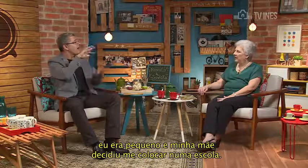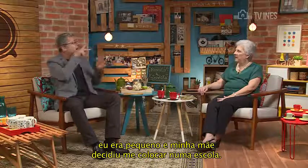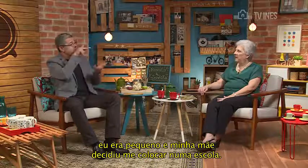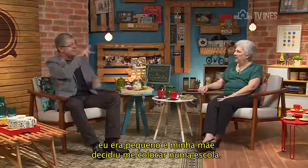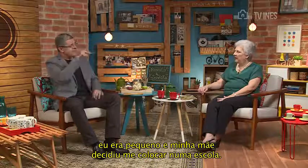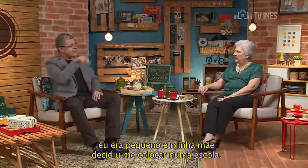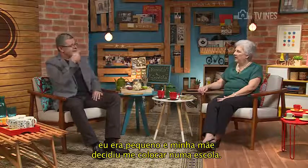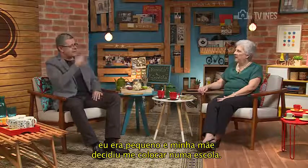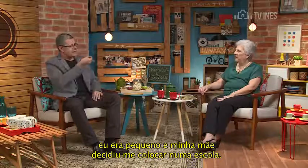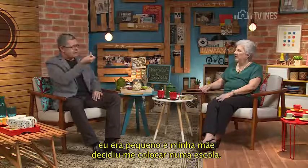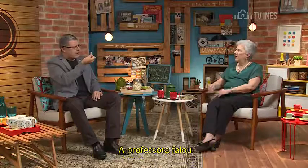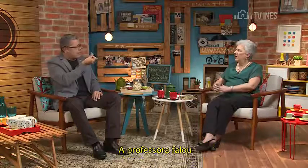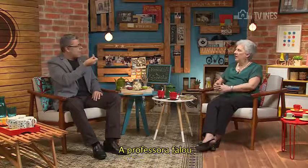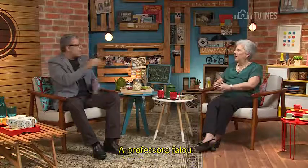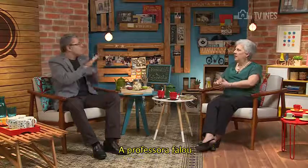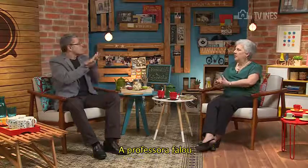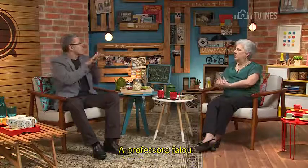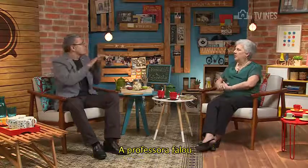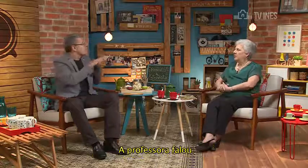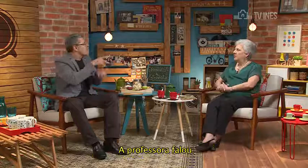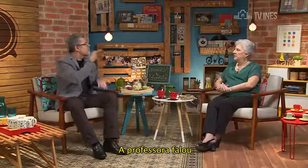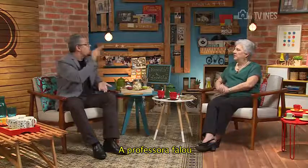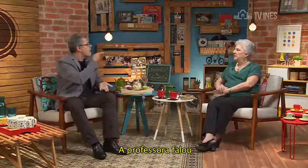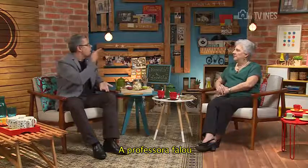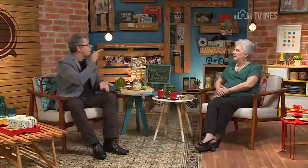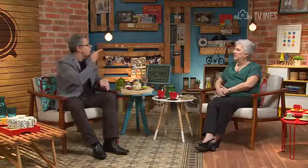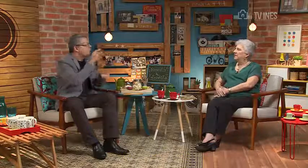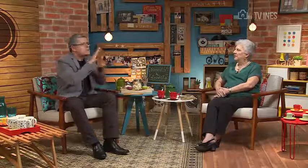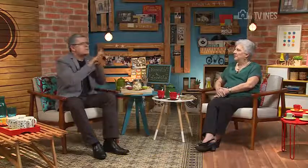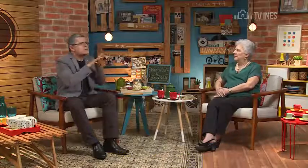colocar Numa escola A professora falou